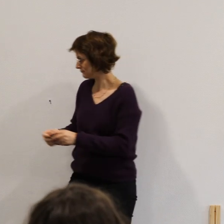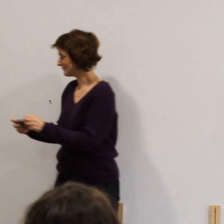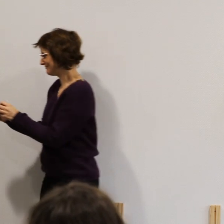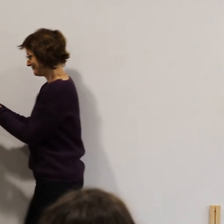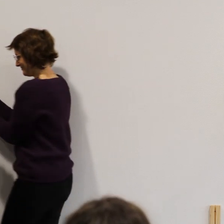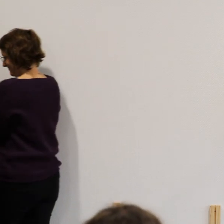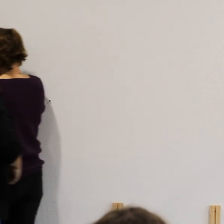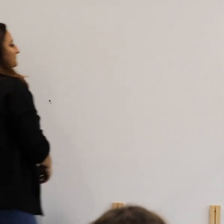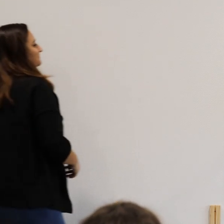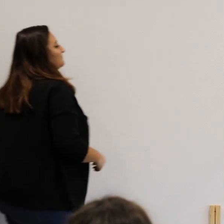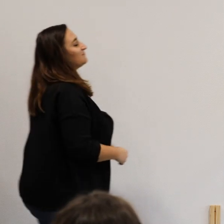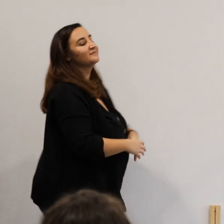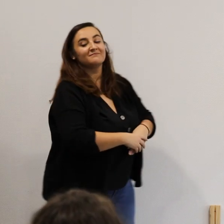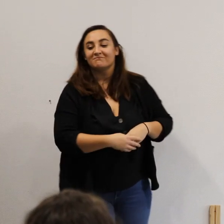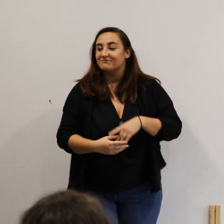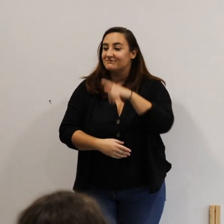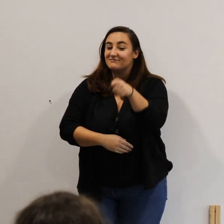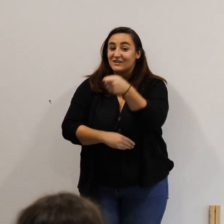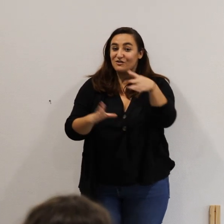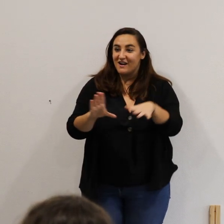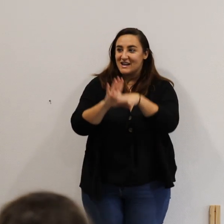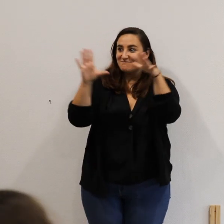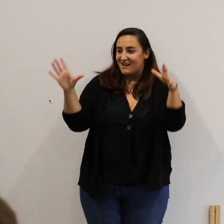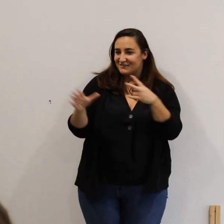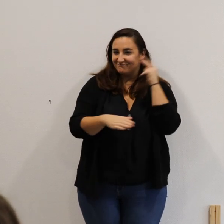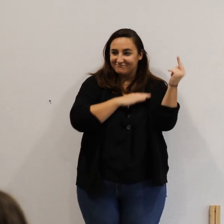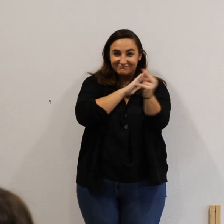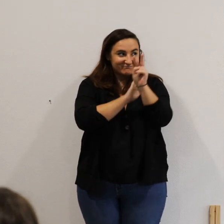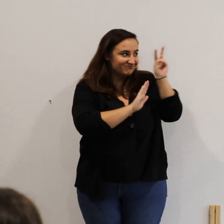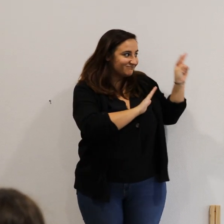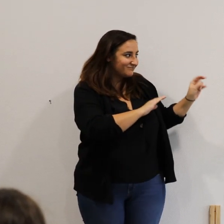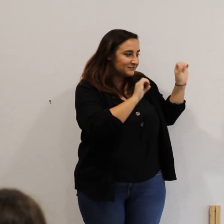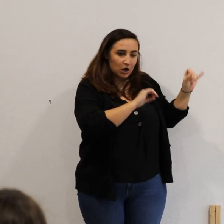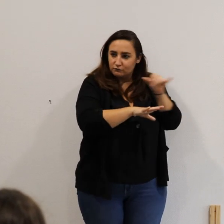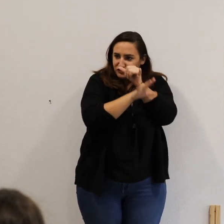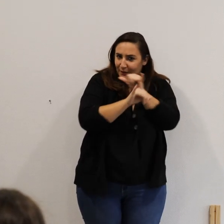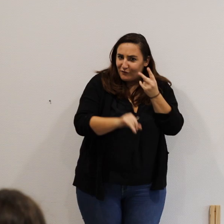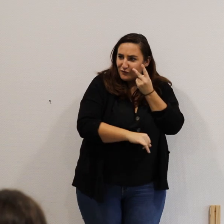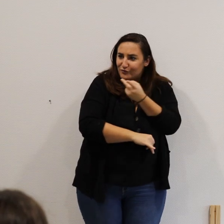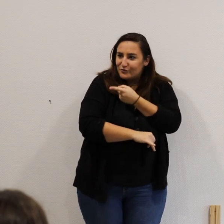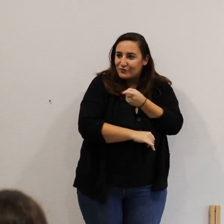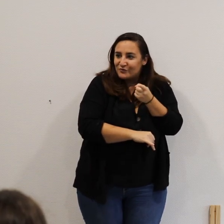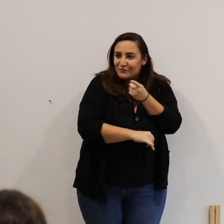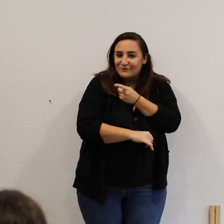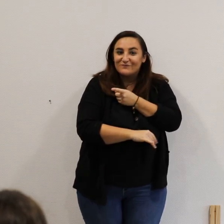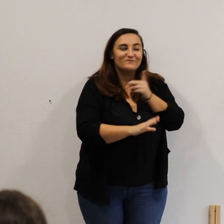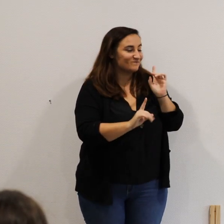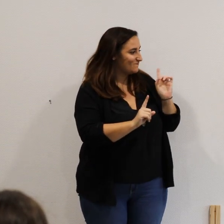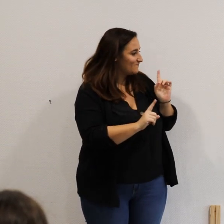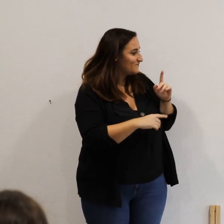vous pourrez découvrir les images, vous pourrez découvrir les nouvelles illustrations. Vous ne les avez jamais vues, celles-ci. Donc vous